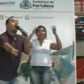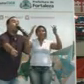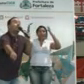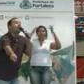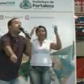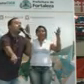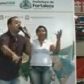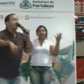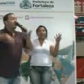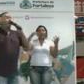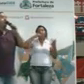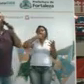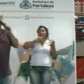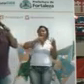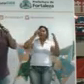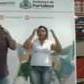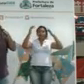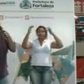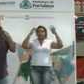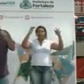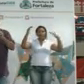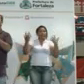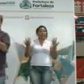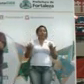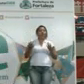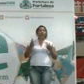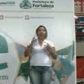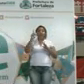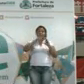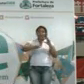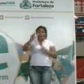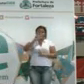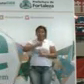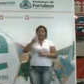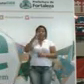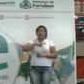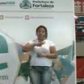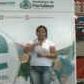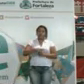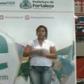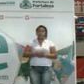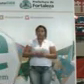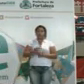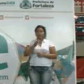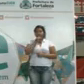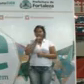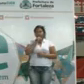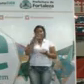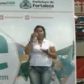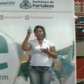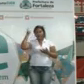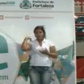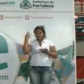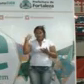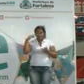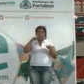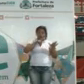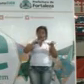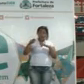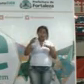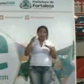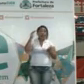é melancolia, diz a poesia portuguesa. Olha de novo, o final de semana é triste, o final de um